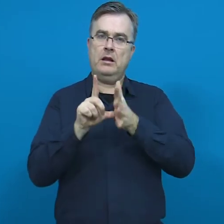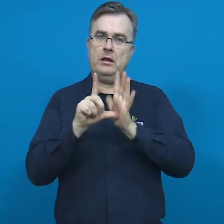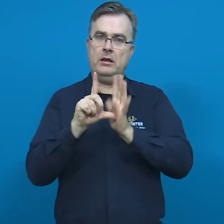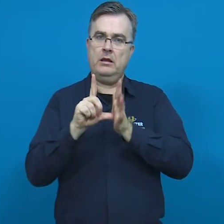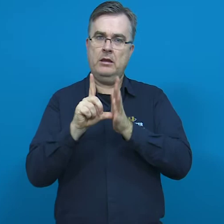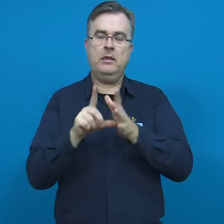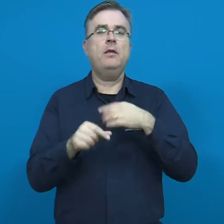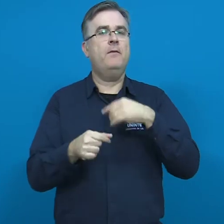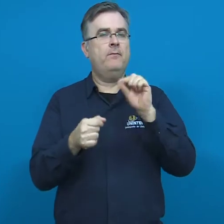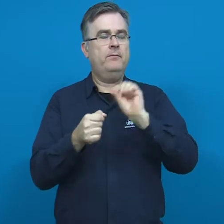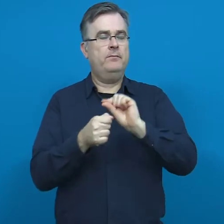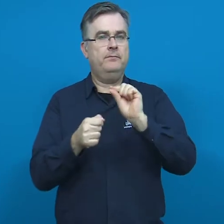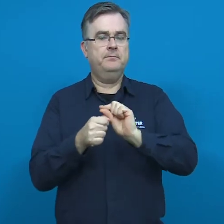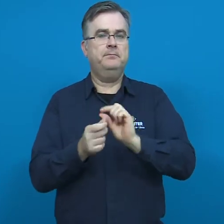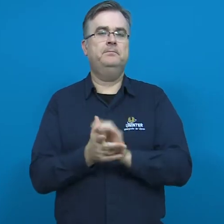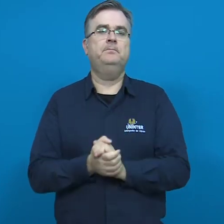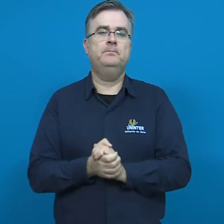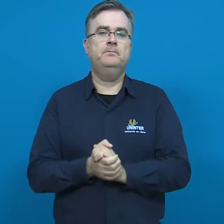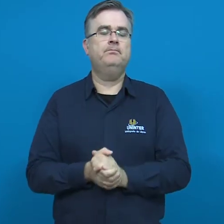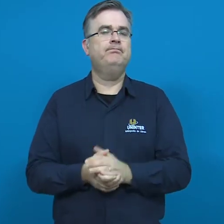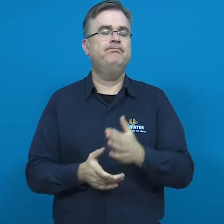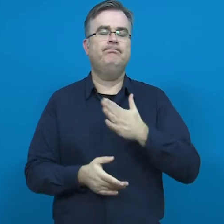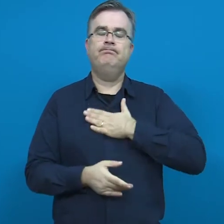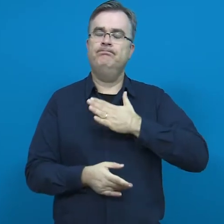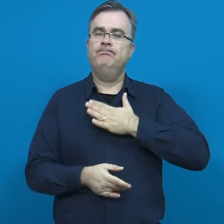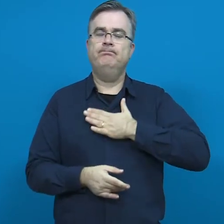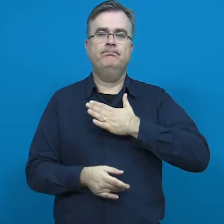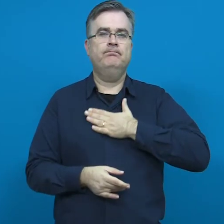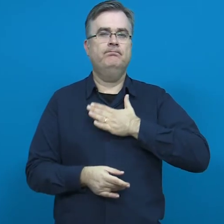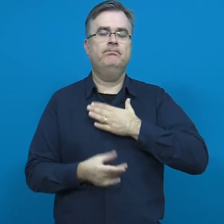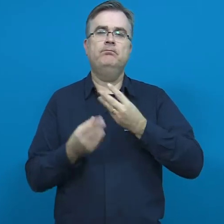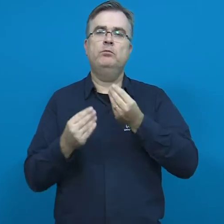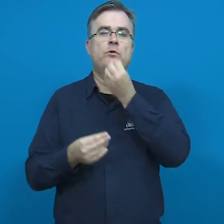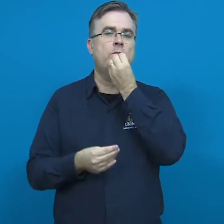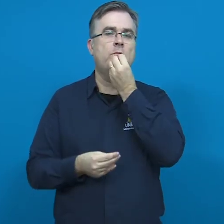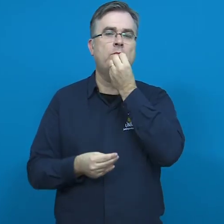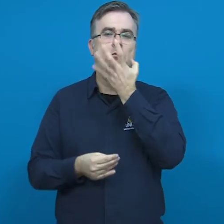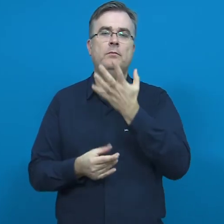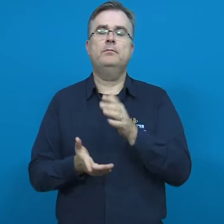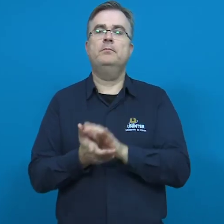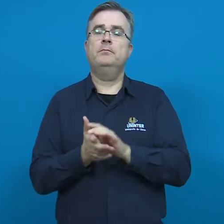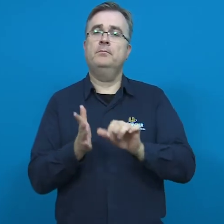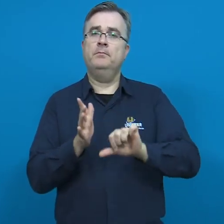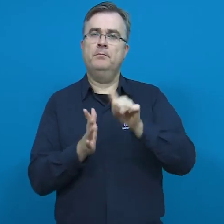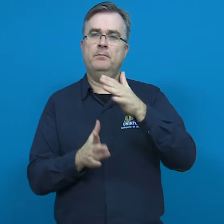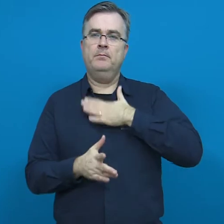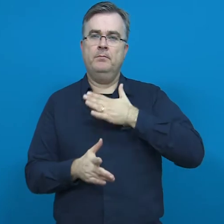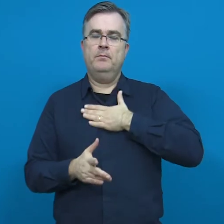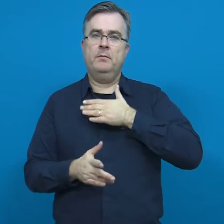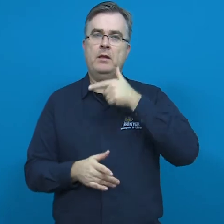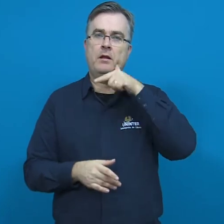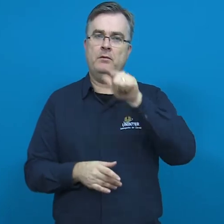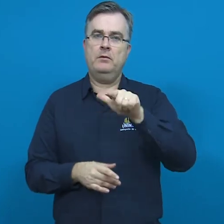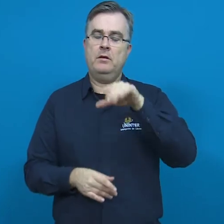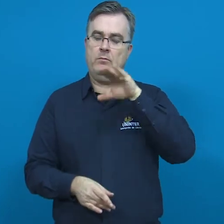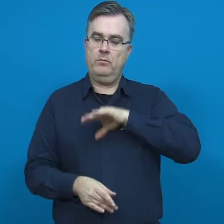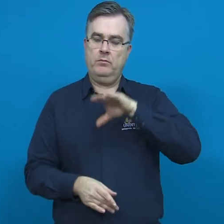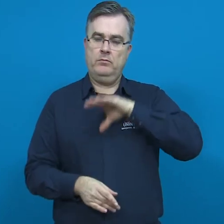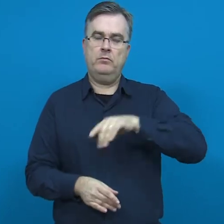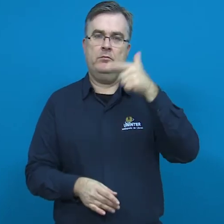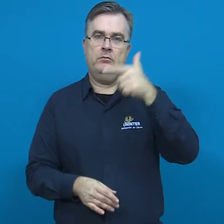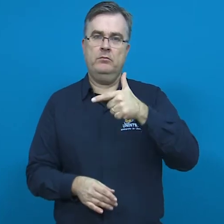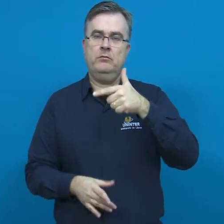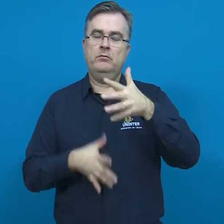letras Libras que eu fiz, nossa, foi assim muito bom. E a minha primeira língua